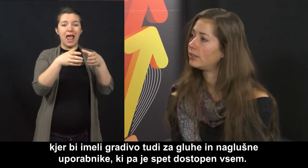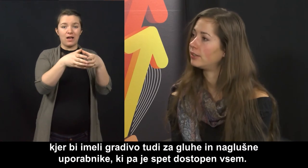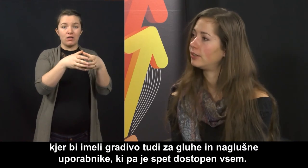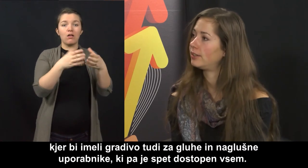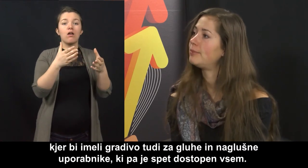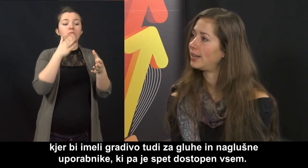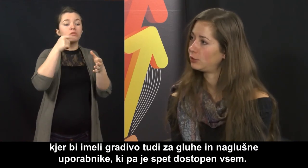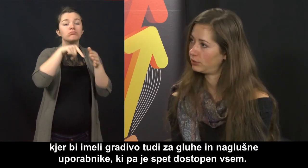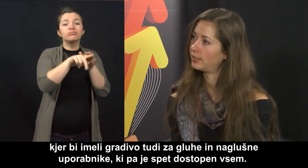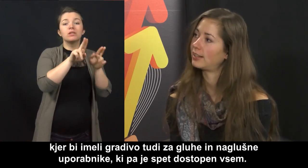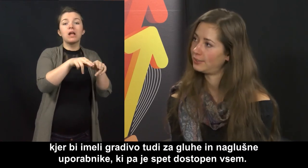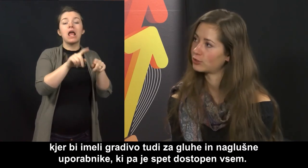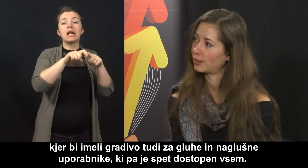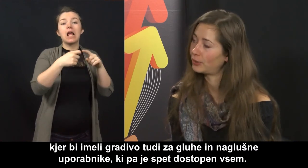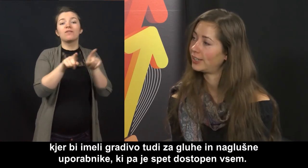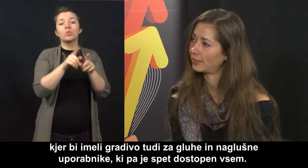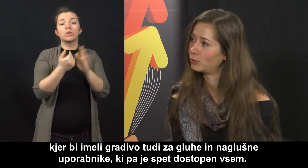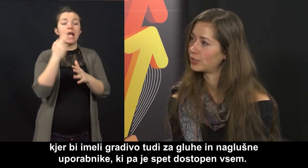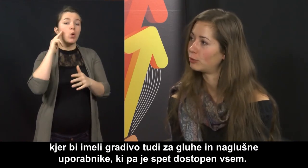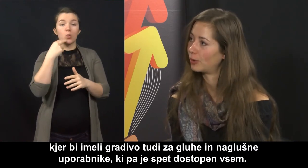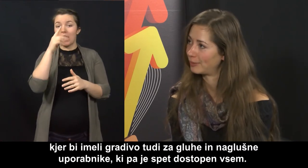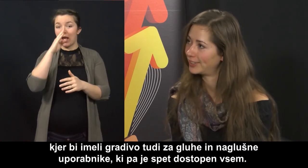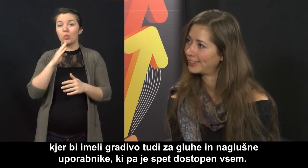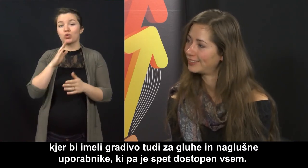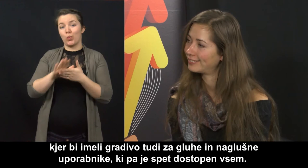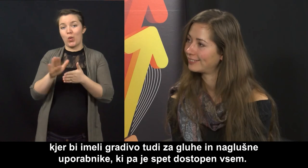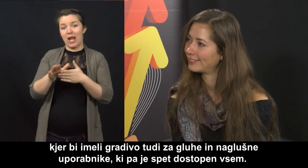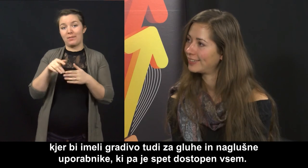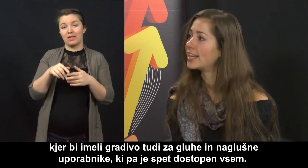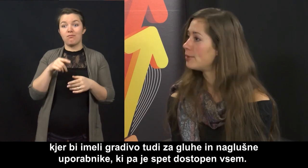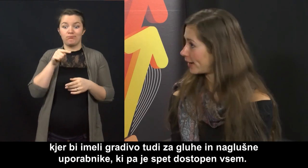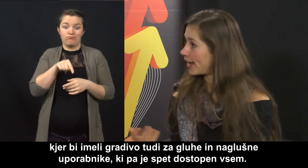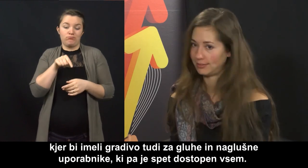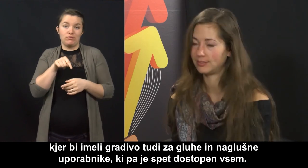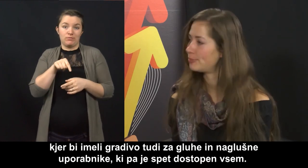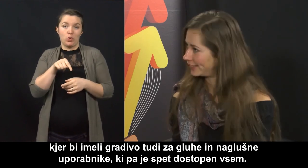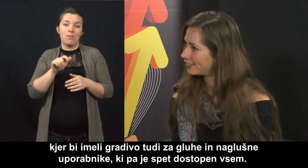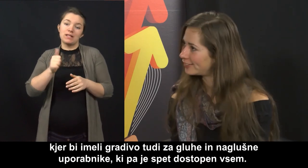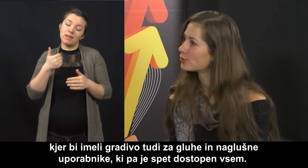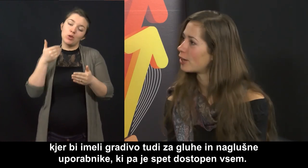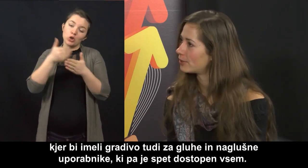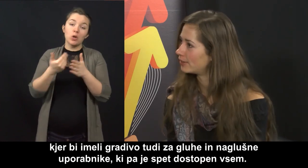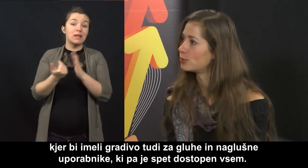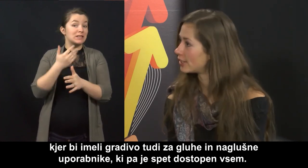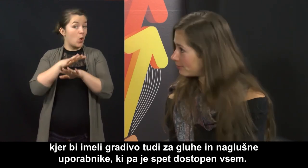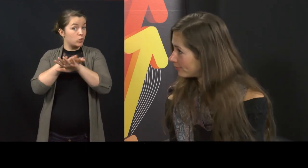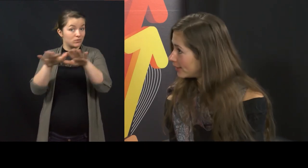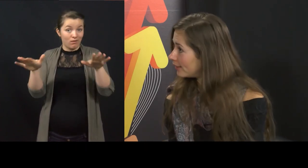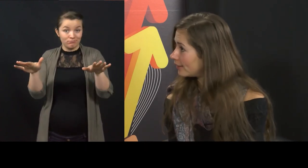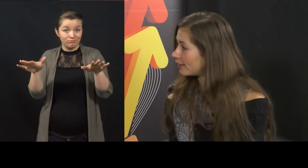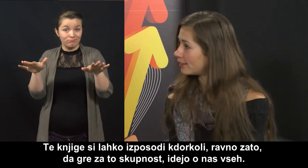bi imeli tudi gradivo za gluhe in naglušne uporabnike. Ki pa je spet dostopen